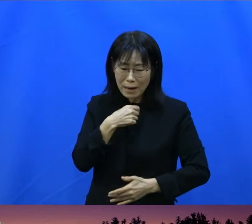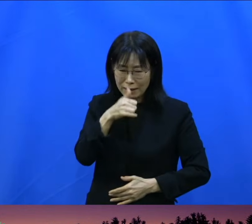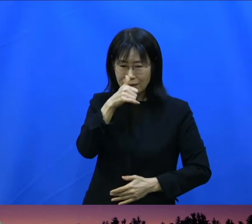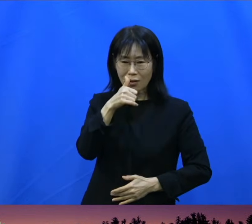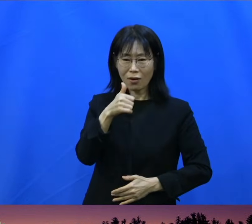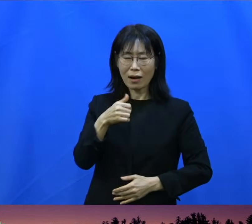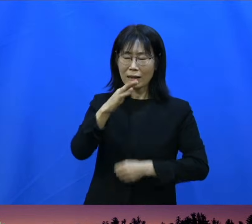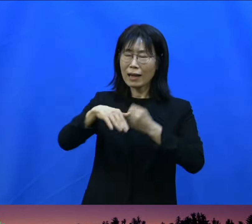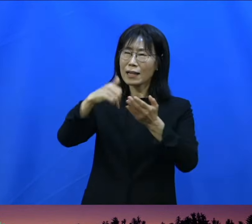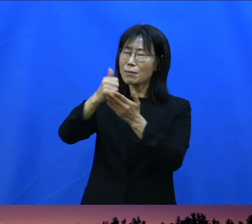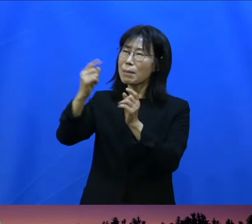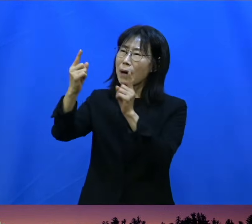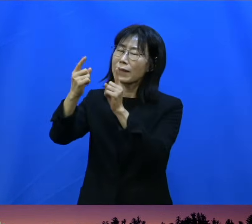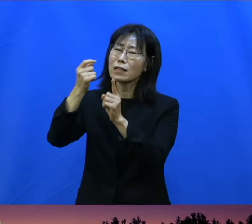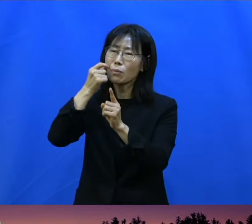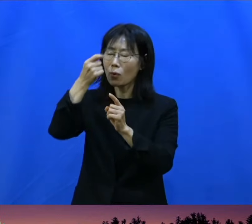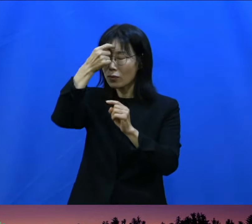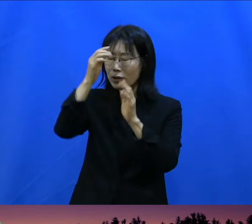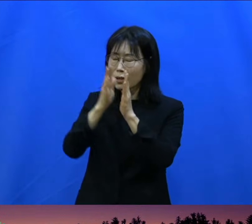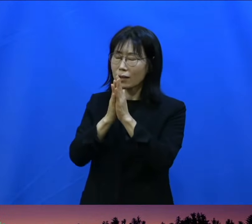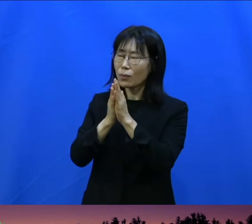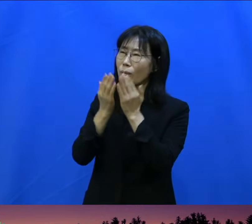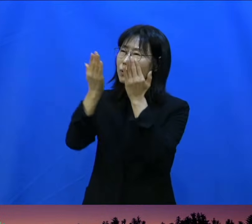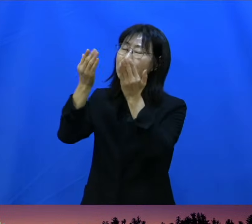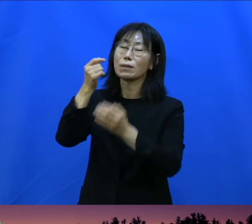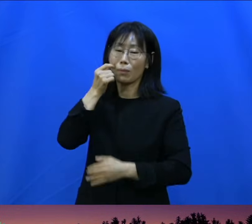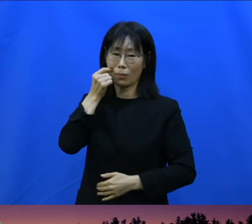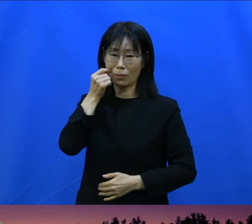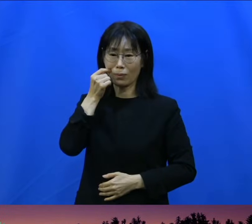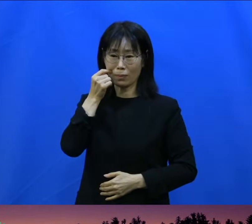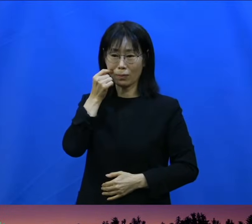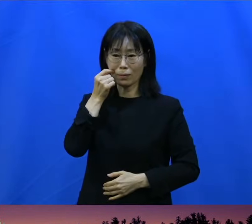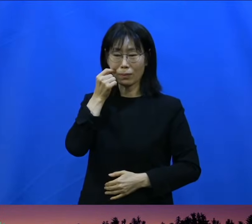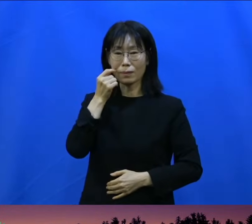하나님의 약속의 땅이 뭐예요? 거룩한 땅이에요.